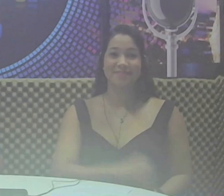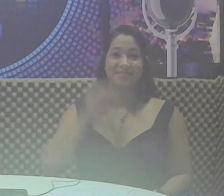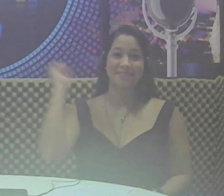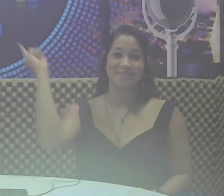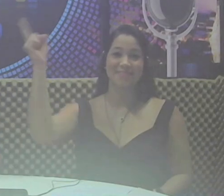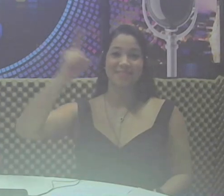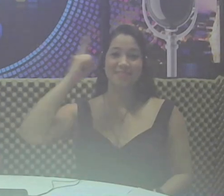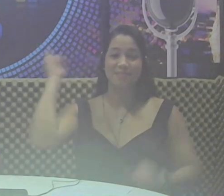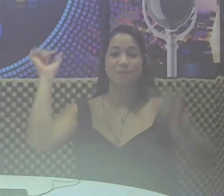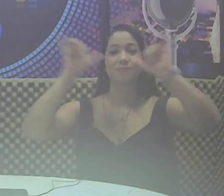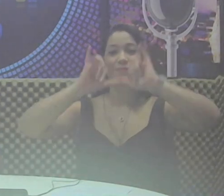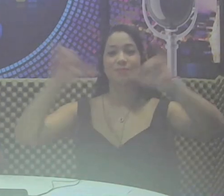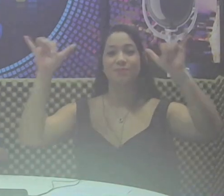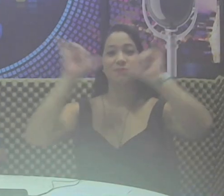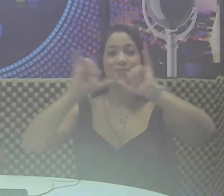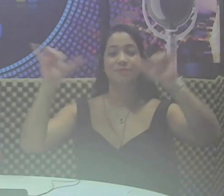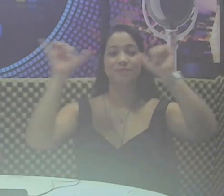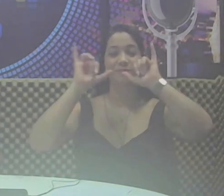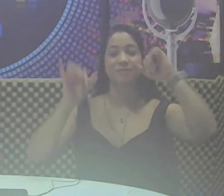Giro de